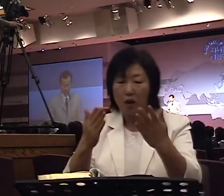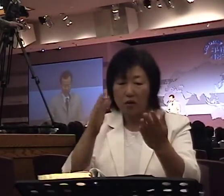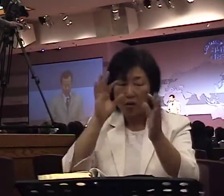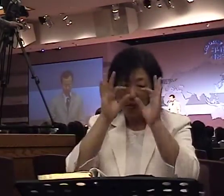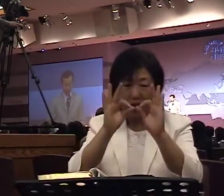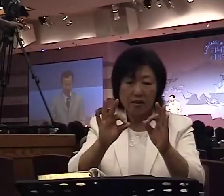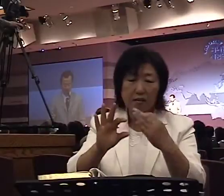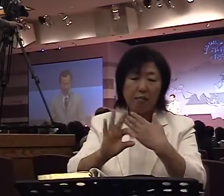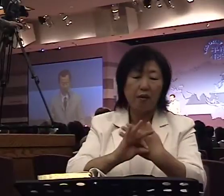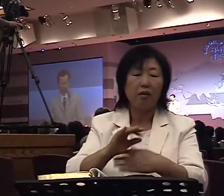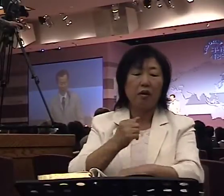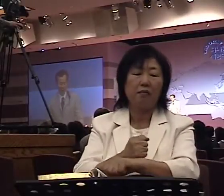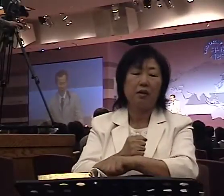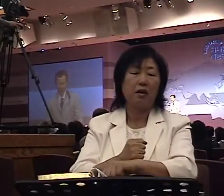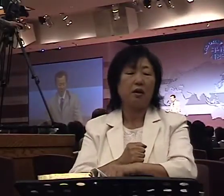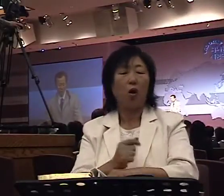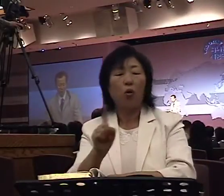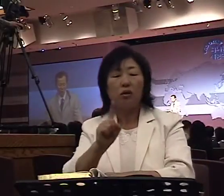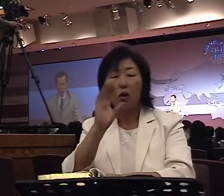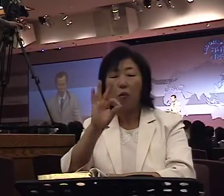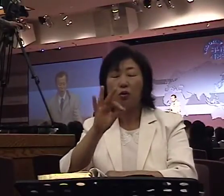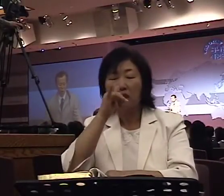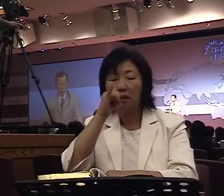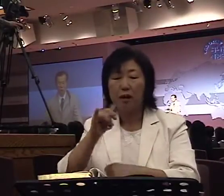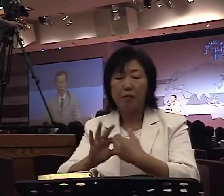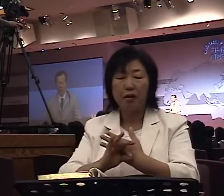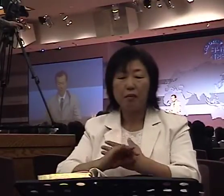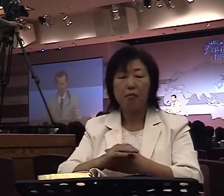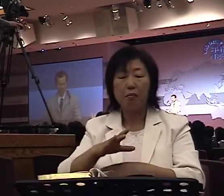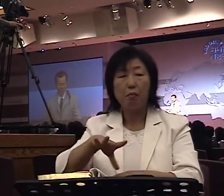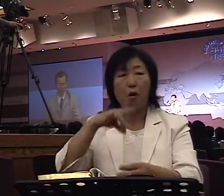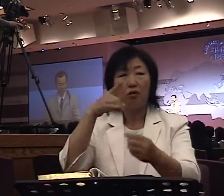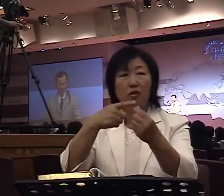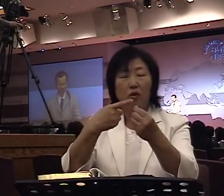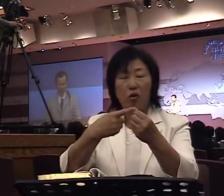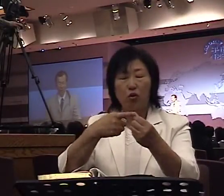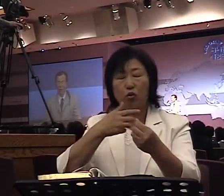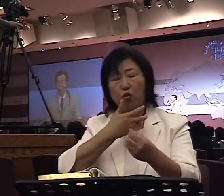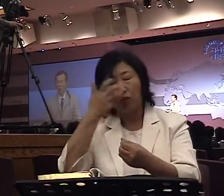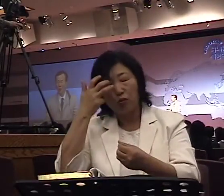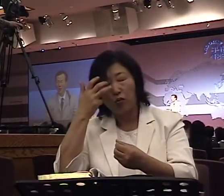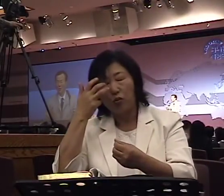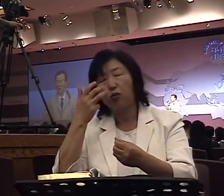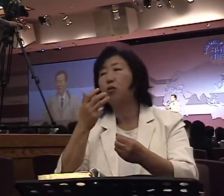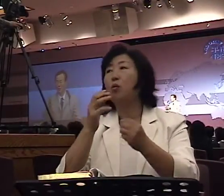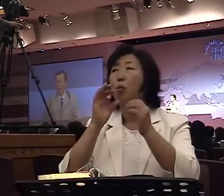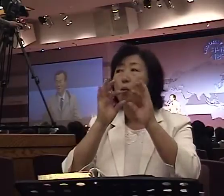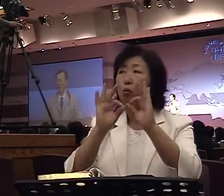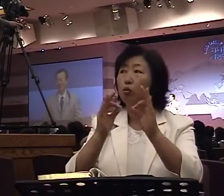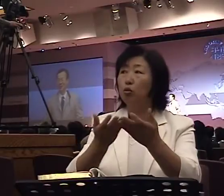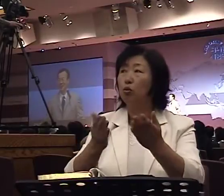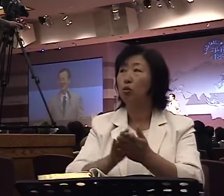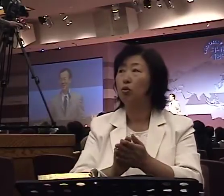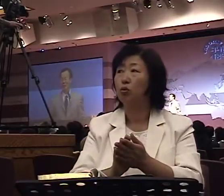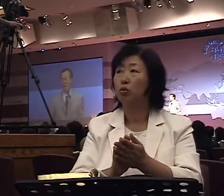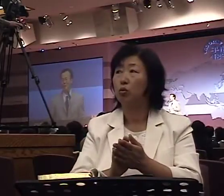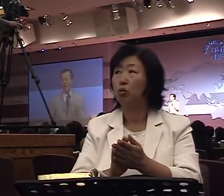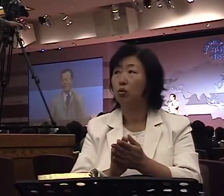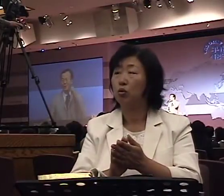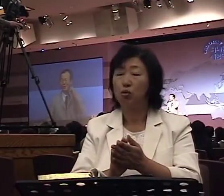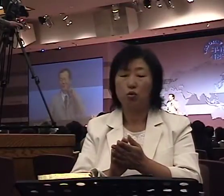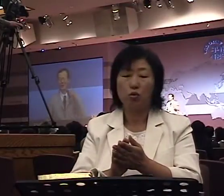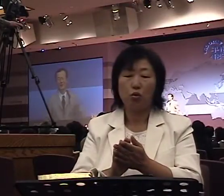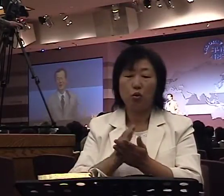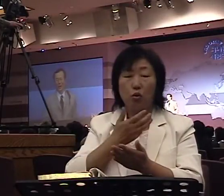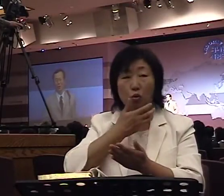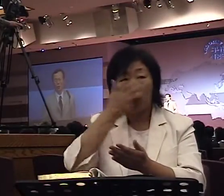합니다. 어떻게 볼 수 있는가? 먼저 꿈을 주시면서 볼 수가 있습니다. 요셉에겐 꿈이 있었습니다. 여기서